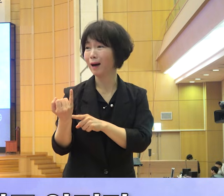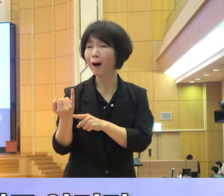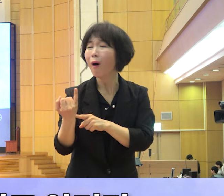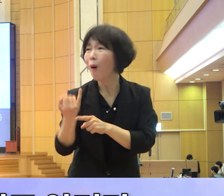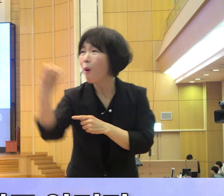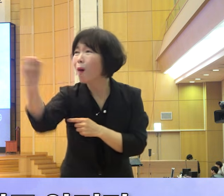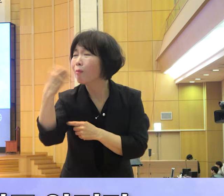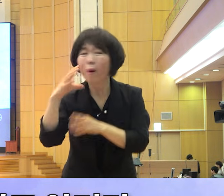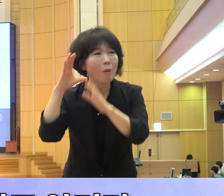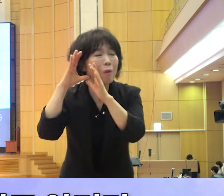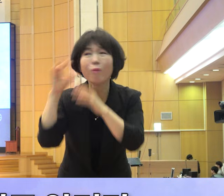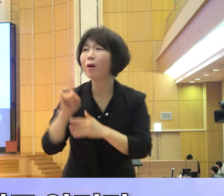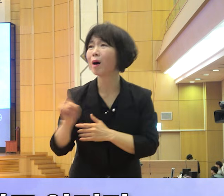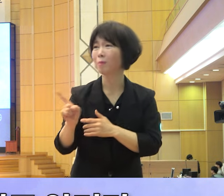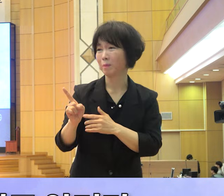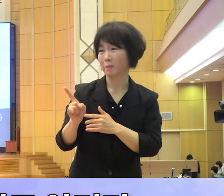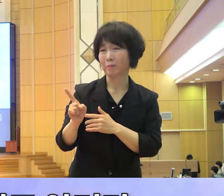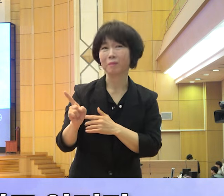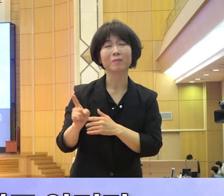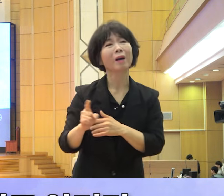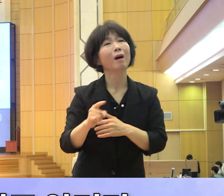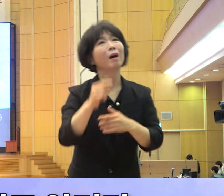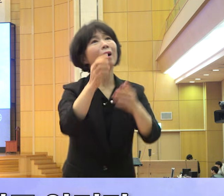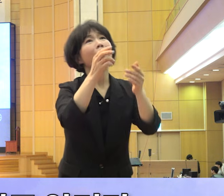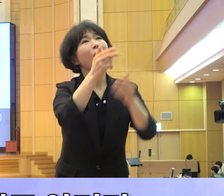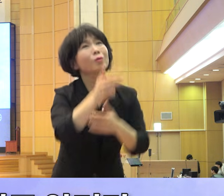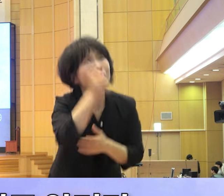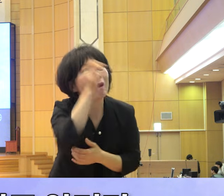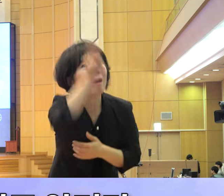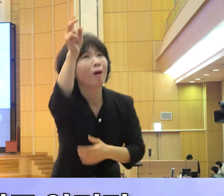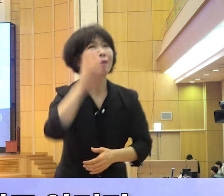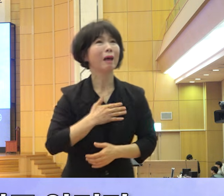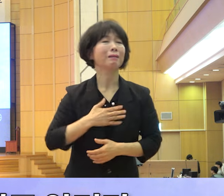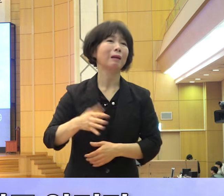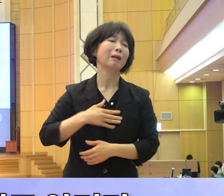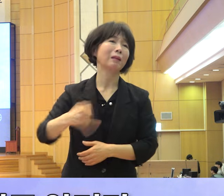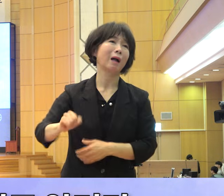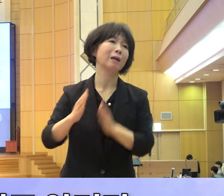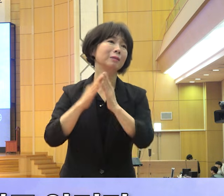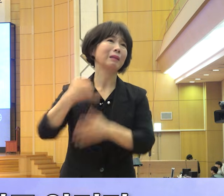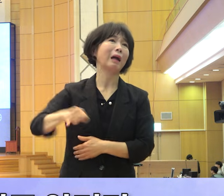들어보니까 내 딸이